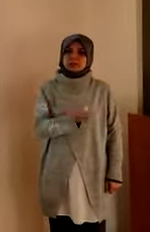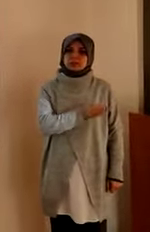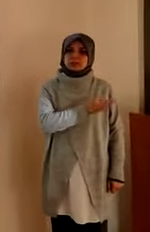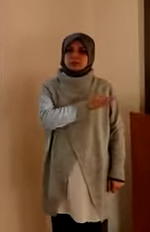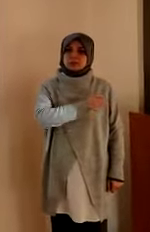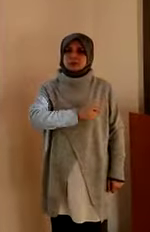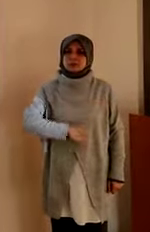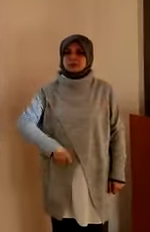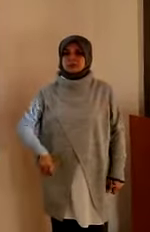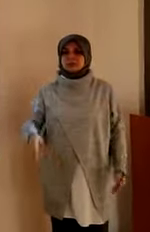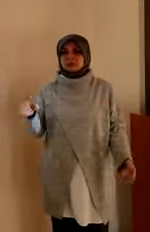kandırmak,